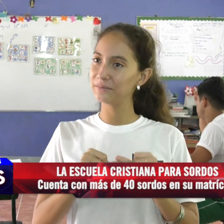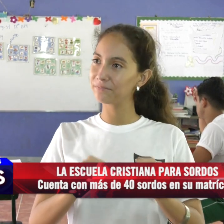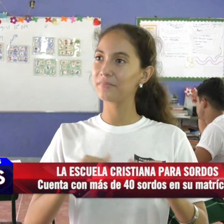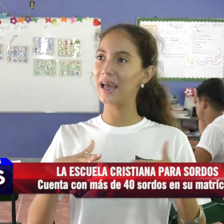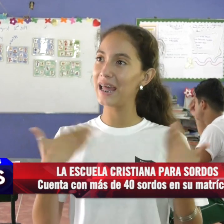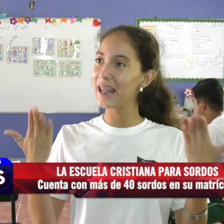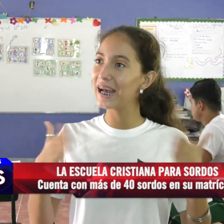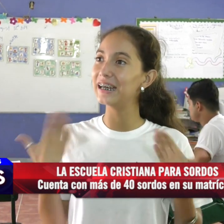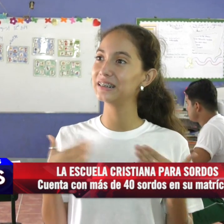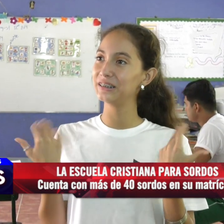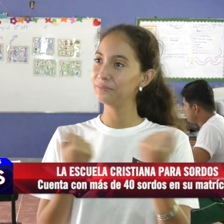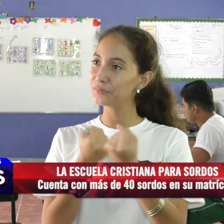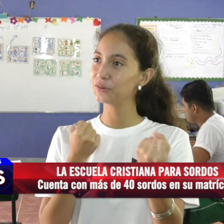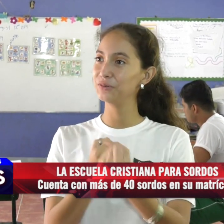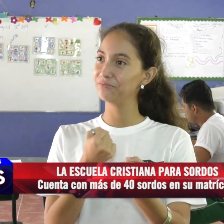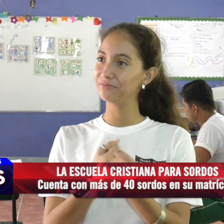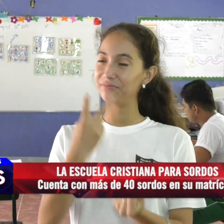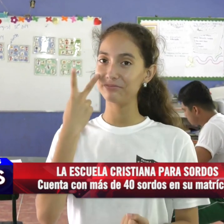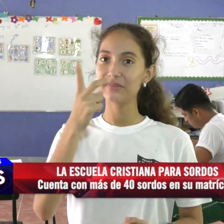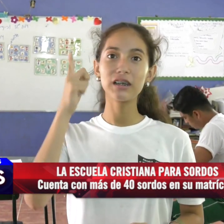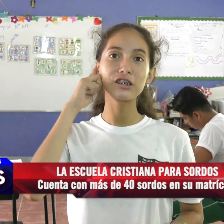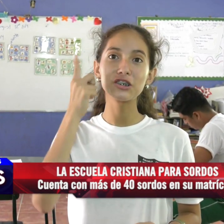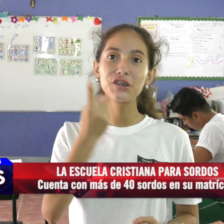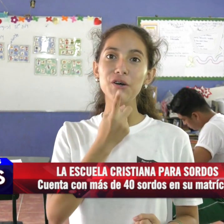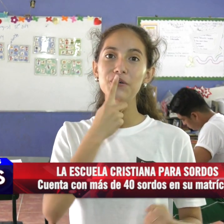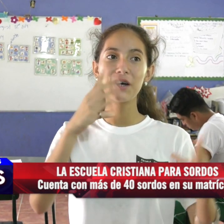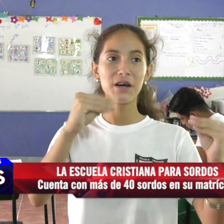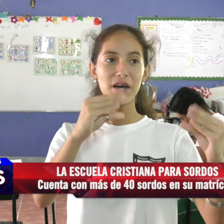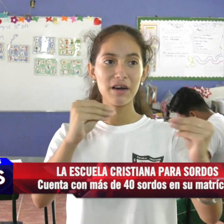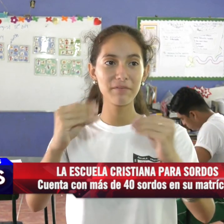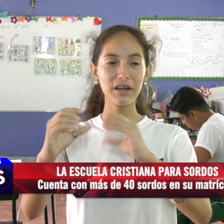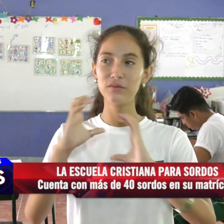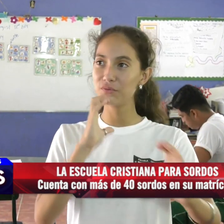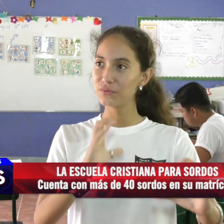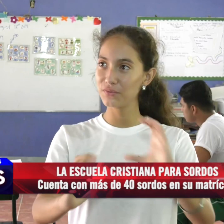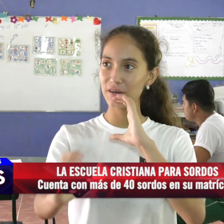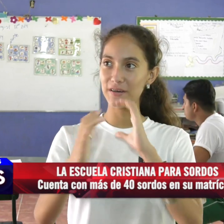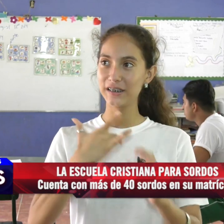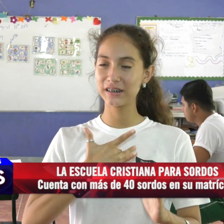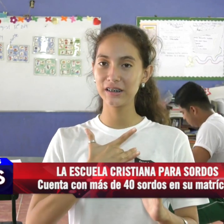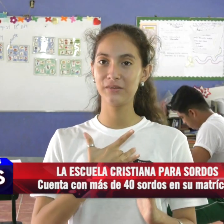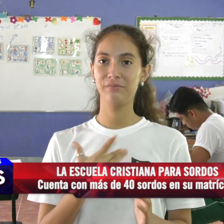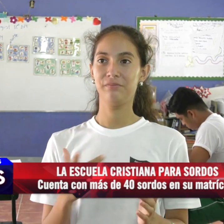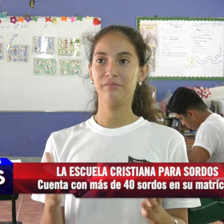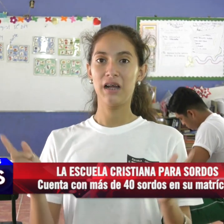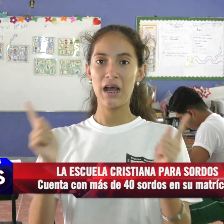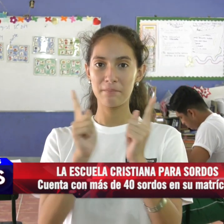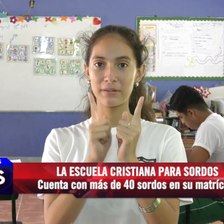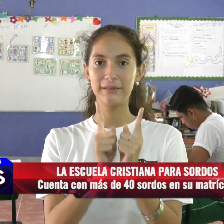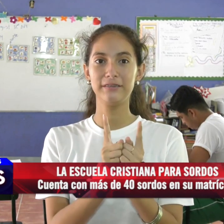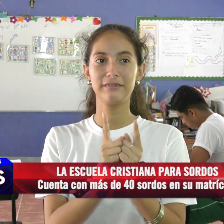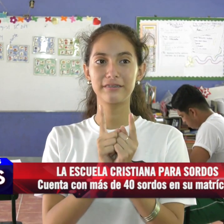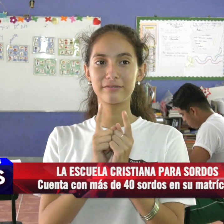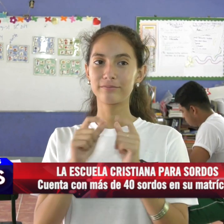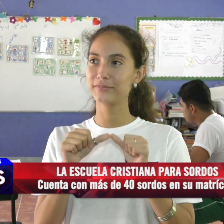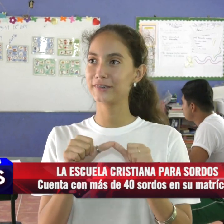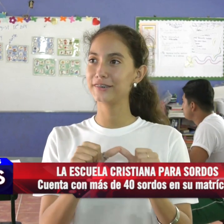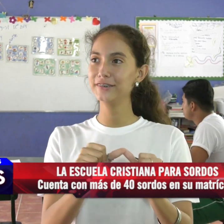bien. Seguimos alegres apoyando, viendo a los sordos que hablan, se comunican, necesitamos juntos